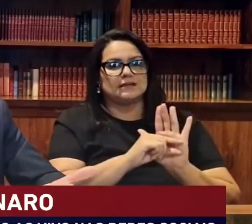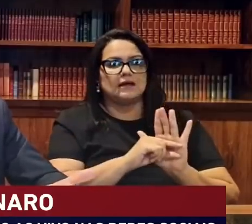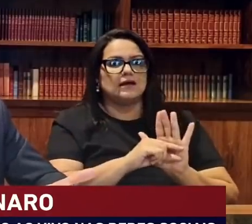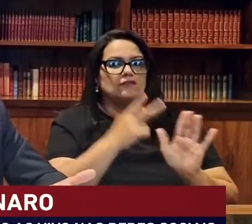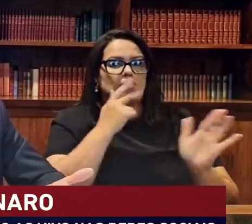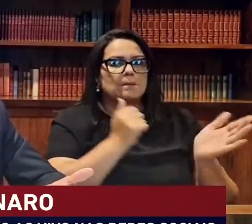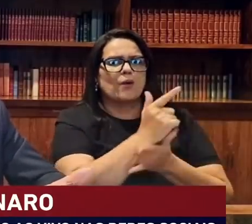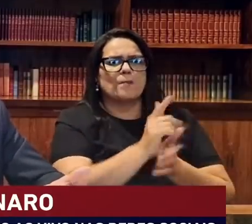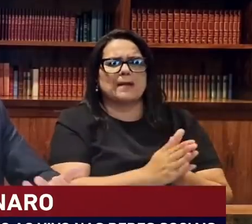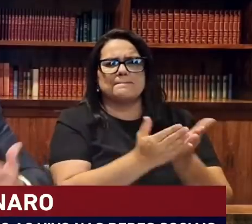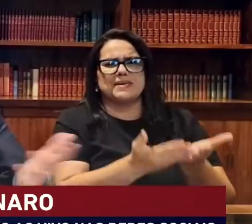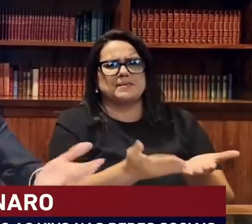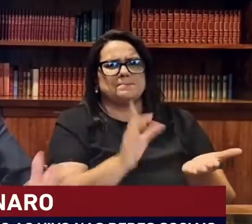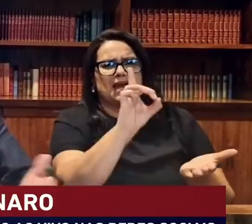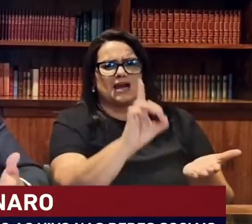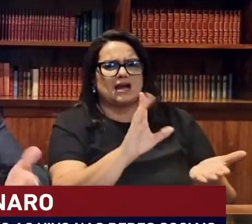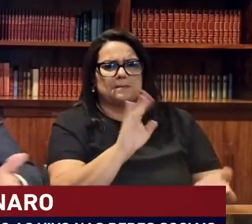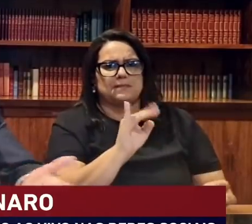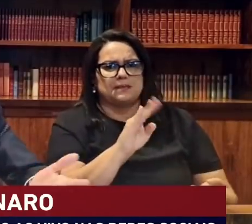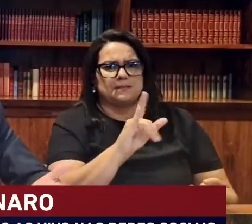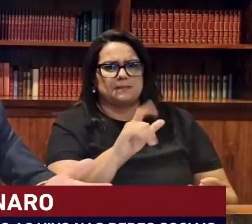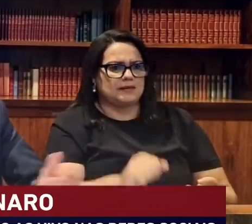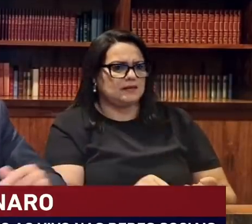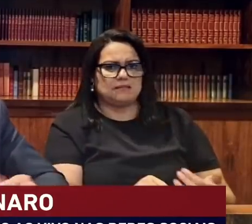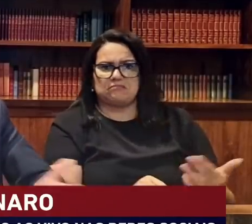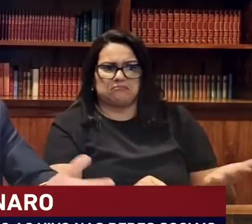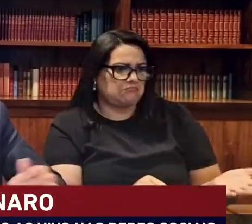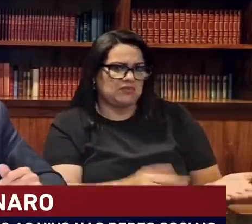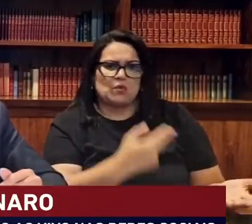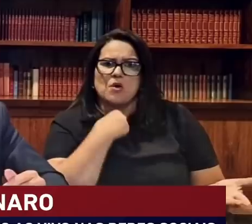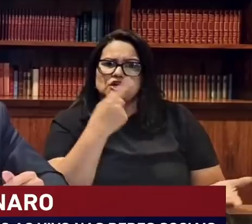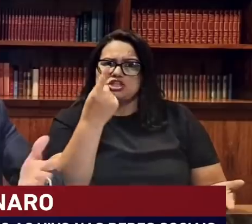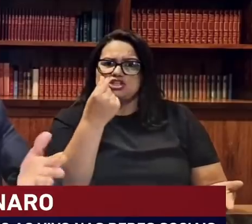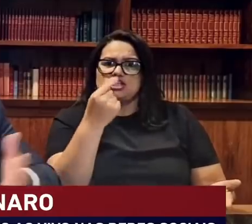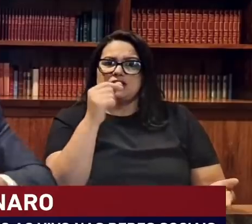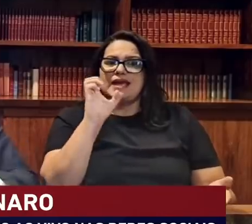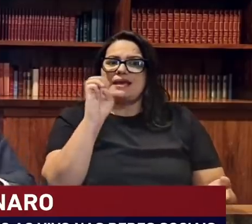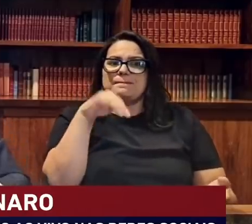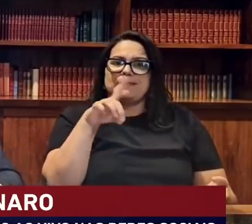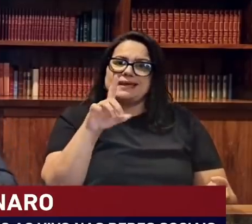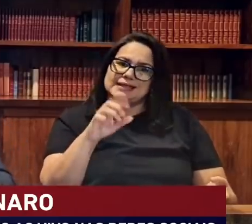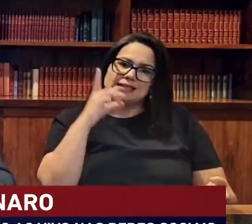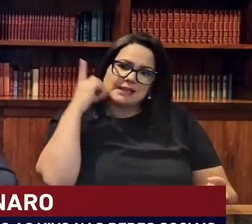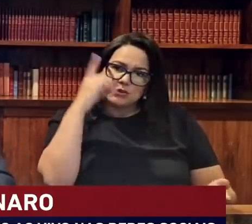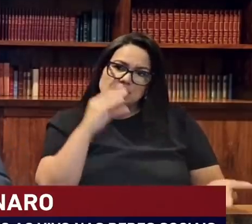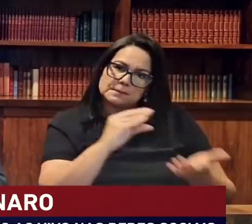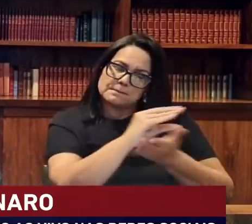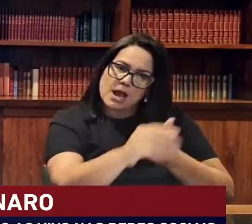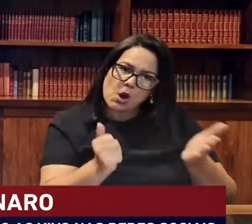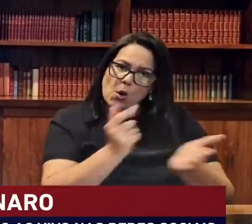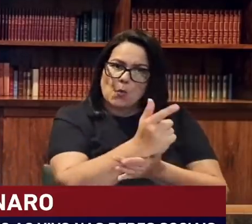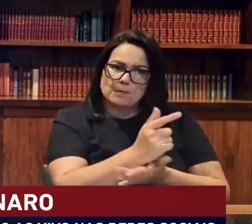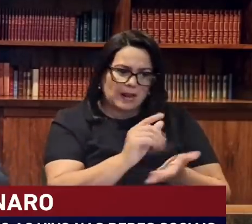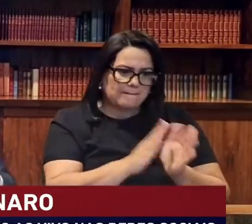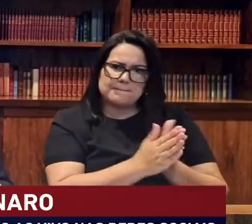Estado é laico. Nenhum parlamentar pode destinar emenda para isso, meu Deus do céu. Mas vamos lá. As investigações, desde o